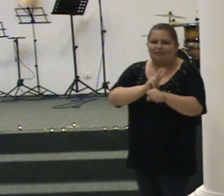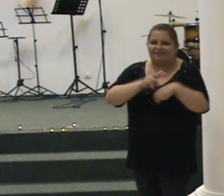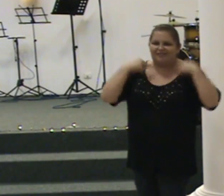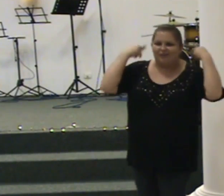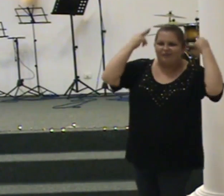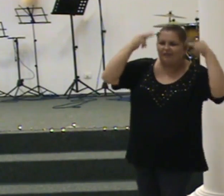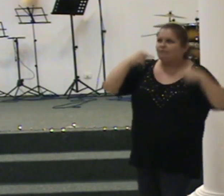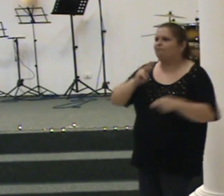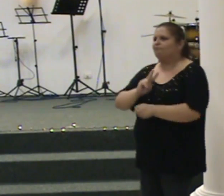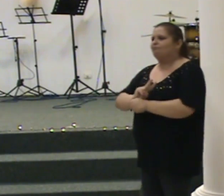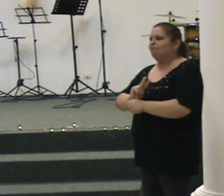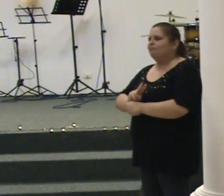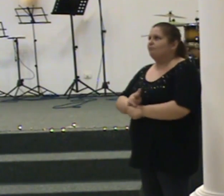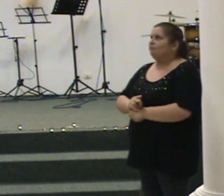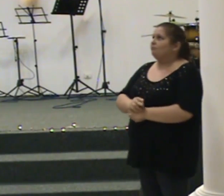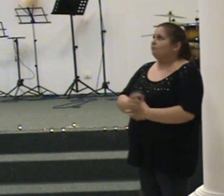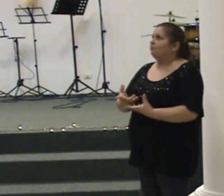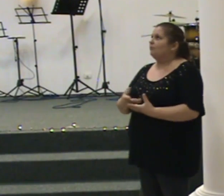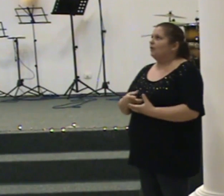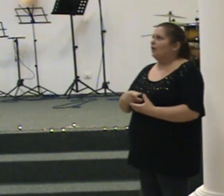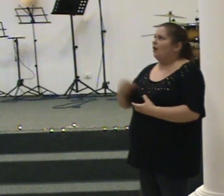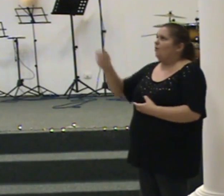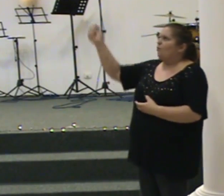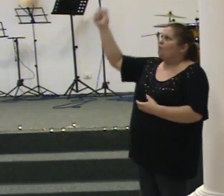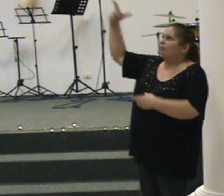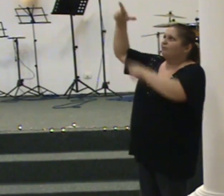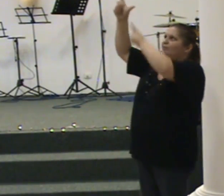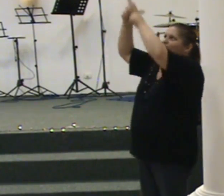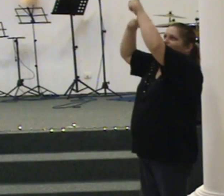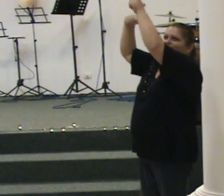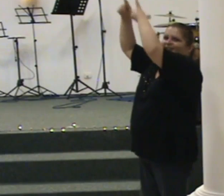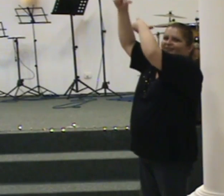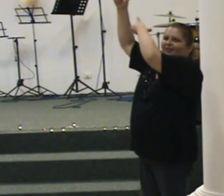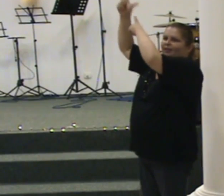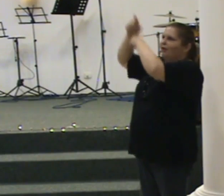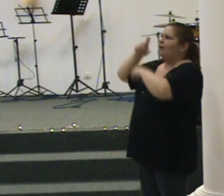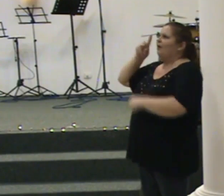luz, né, uma estrela, conduziu eles até o nascimento de Jesus.